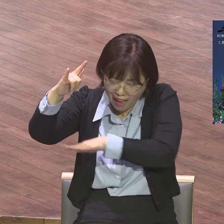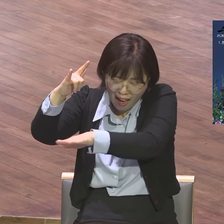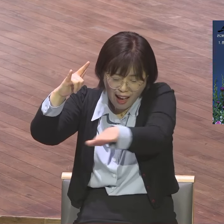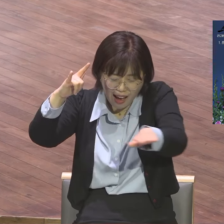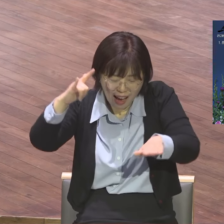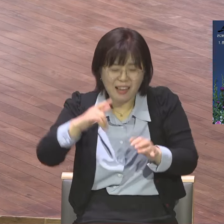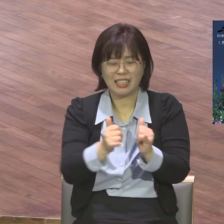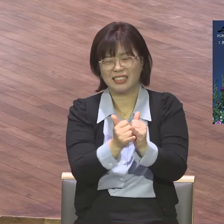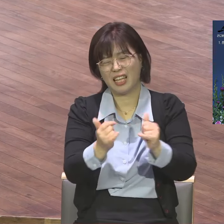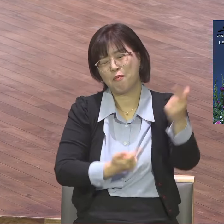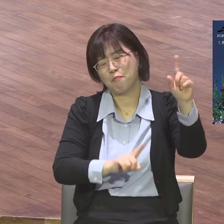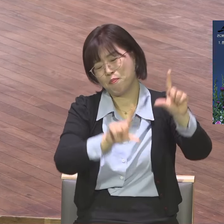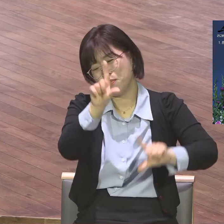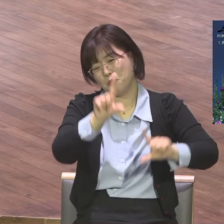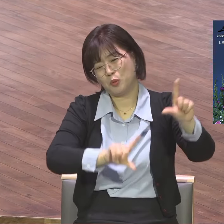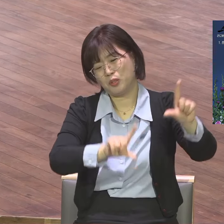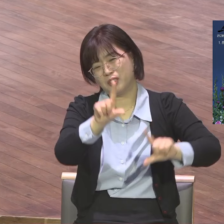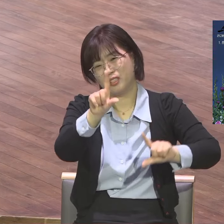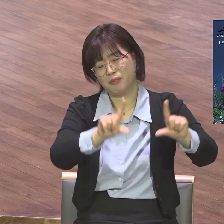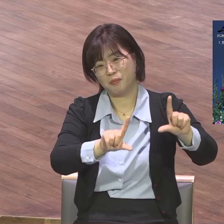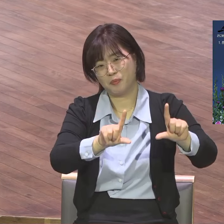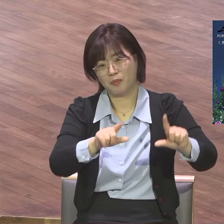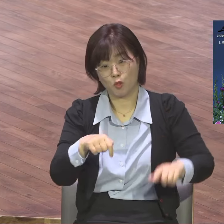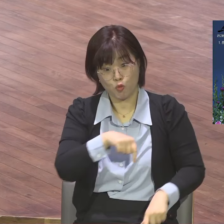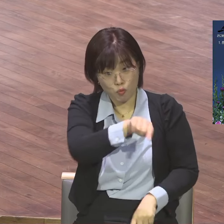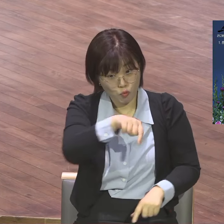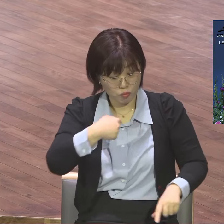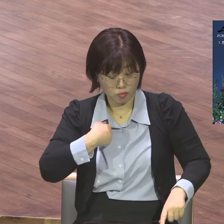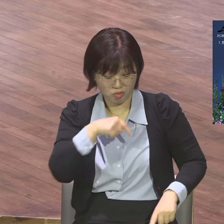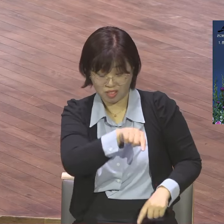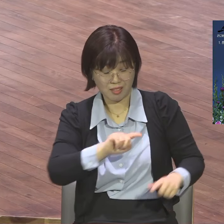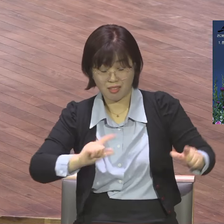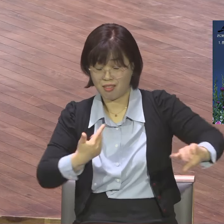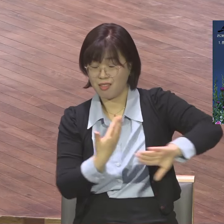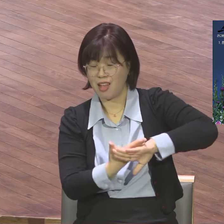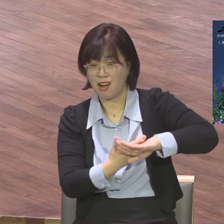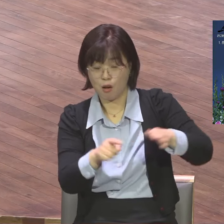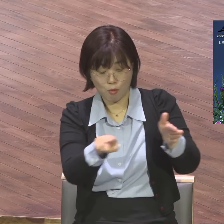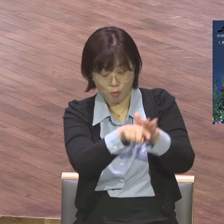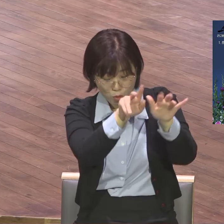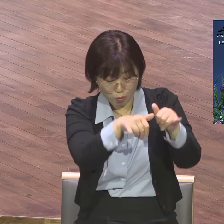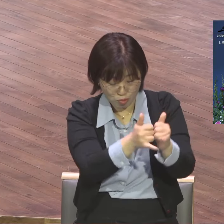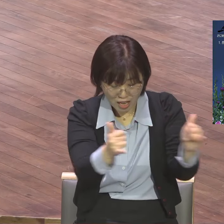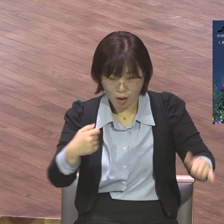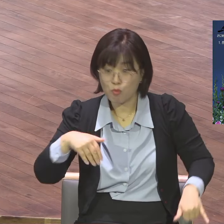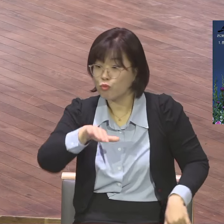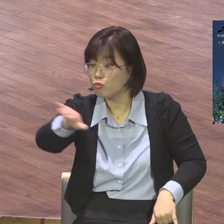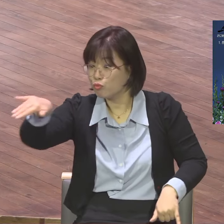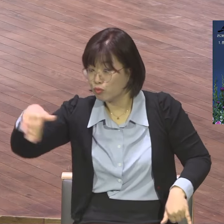불신자들하고 사는 삶과 완전히 달라야 돼. 가치관이 달라야 돼. 우선순위가 달라야 돼.